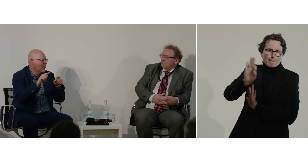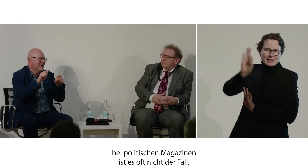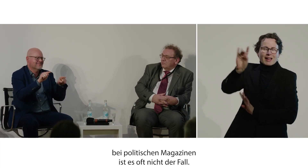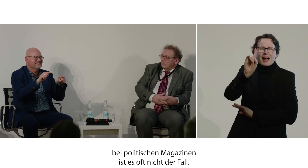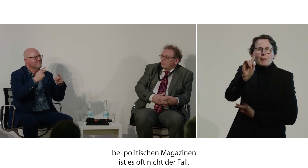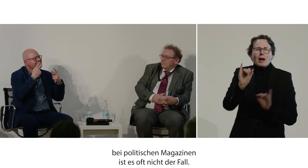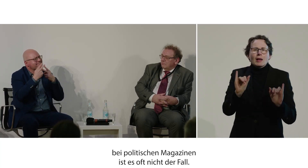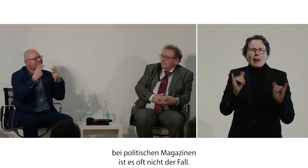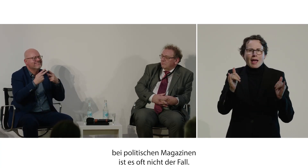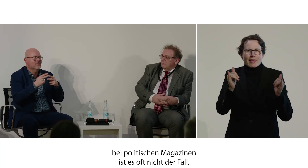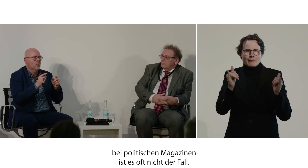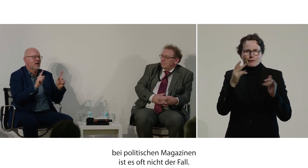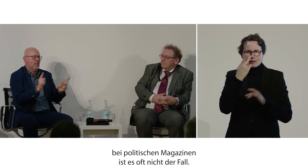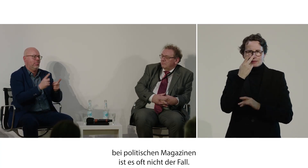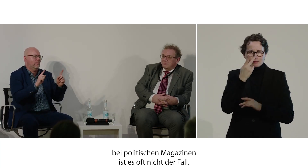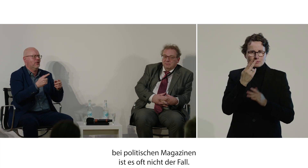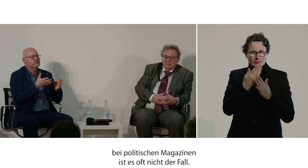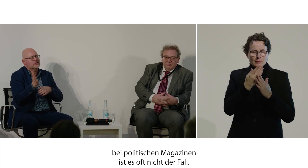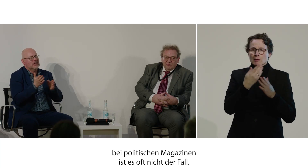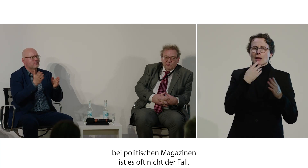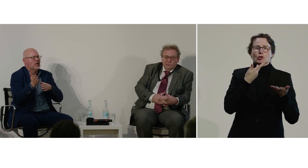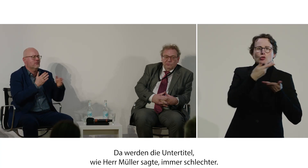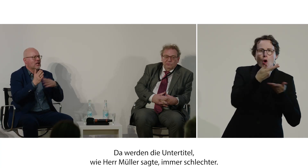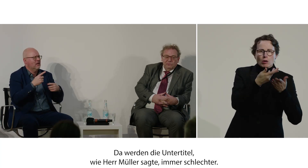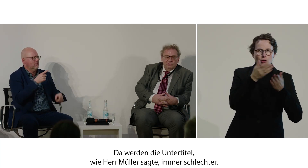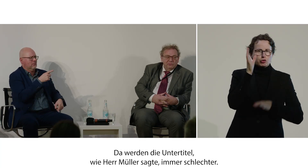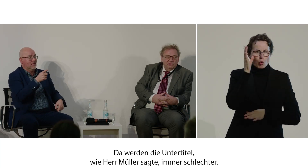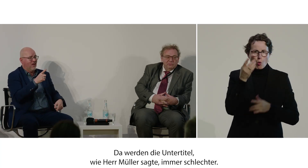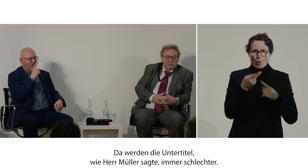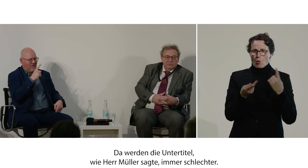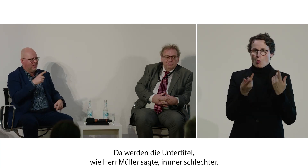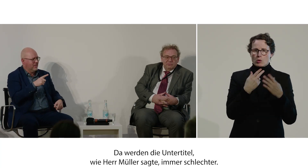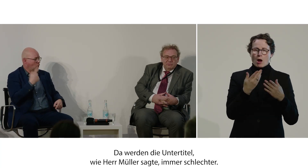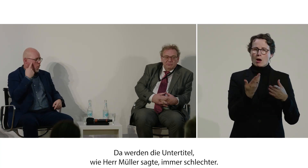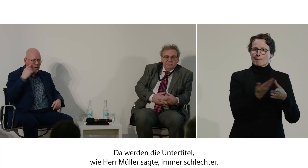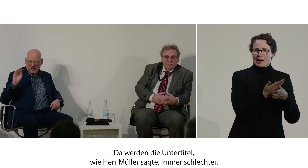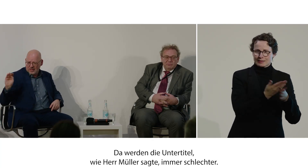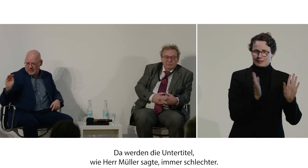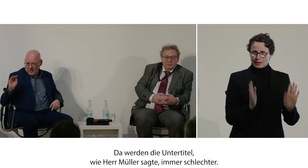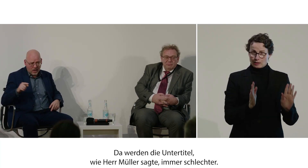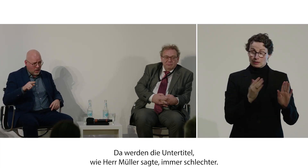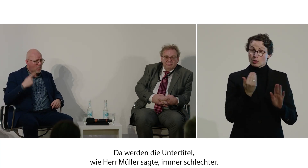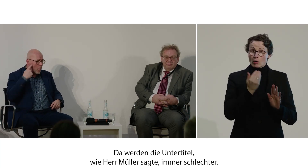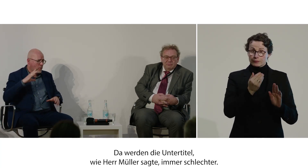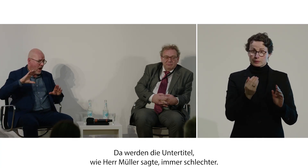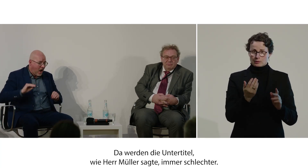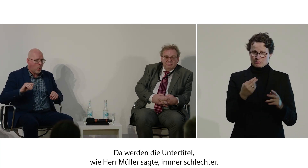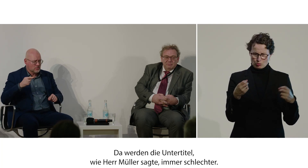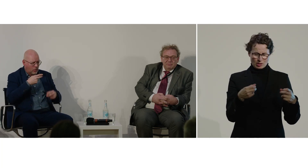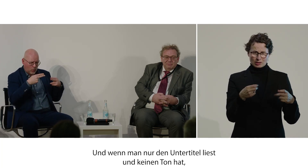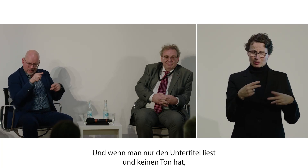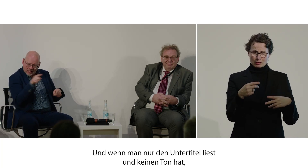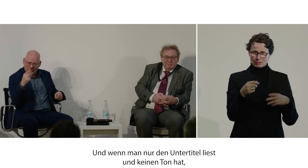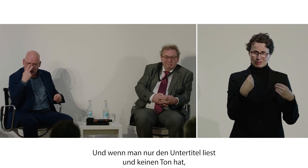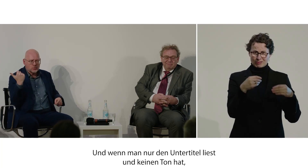Talkshows, bei politischen Magazinen ist das oft nicht der Fall. Da werden die Untertitel, auch das, was Herr Müller gerade gesagt hat, irgendwie immer schlechter.